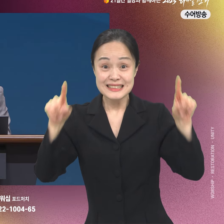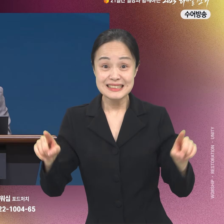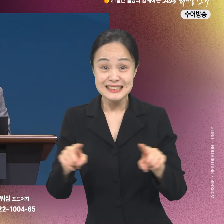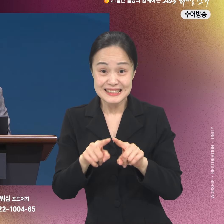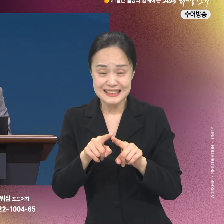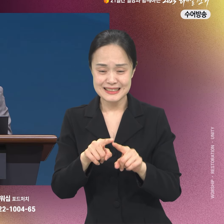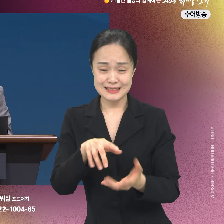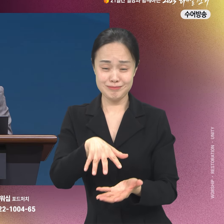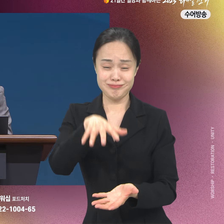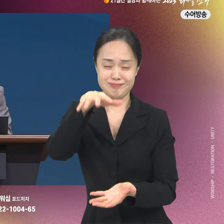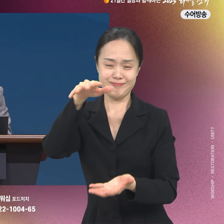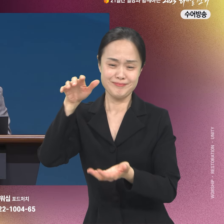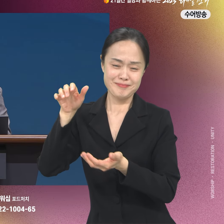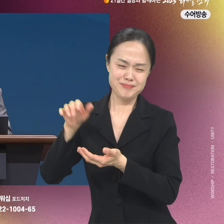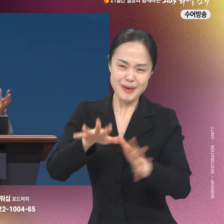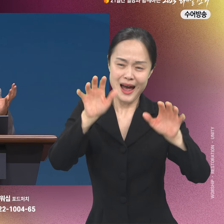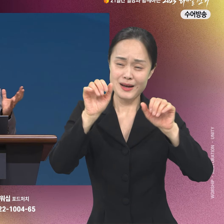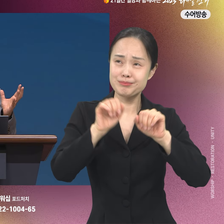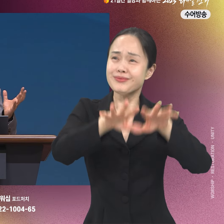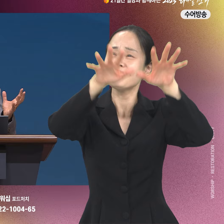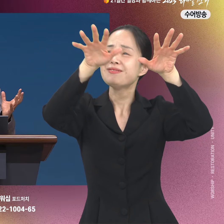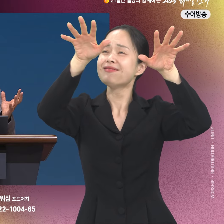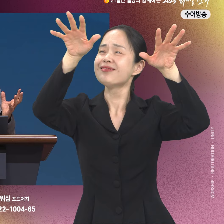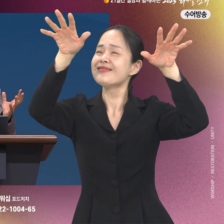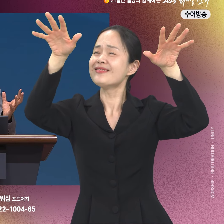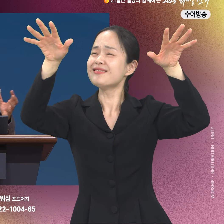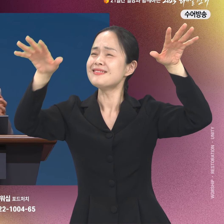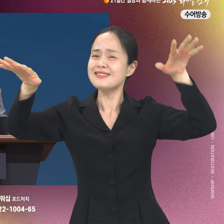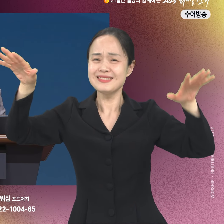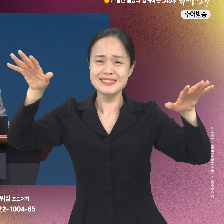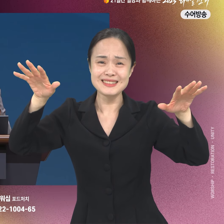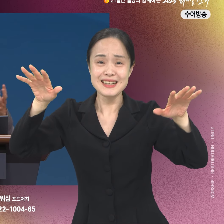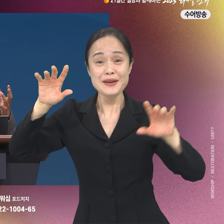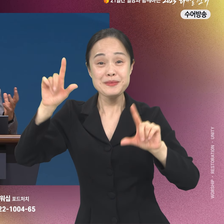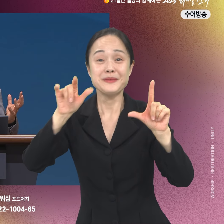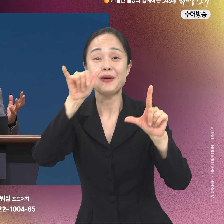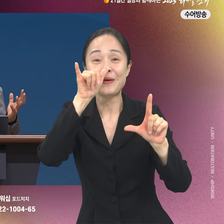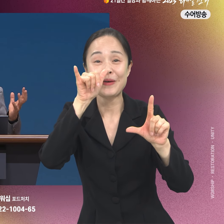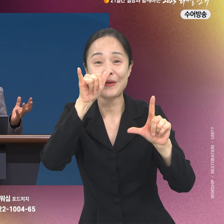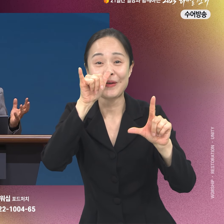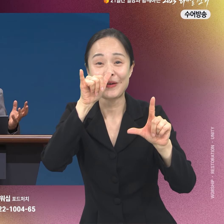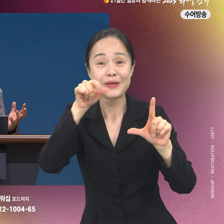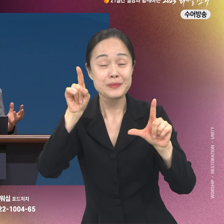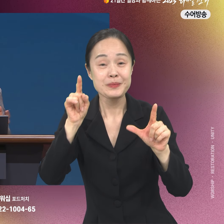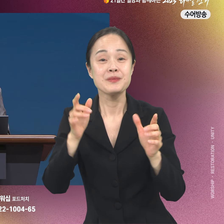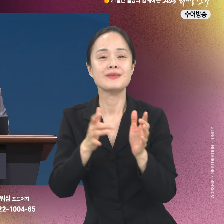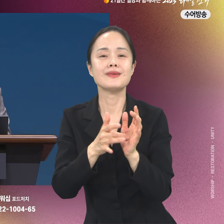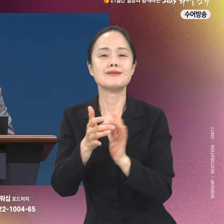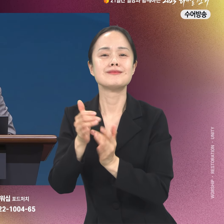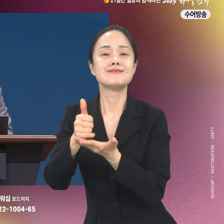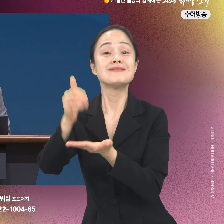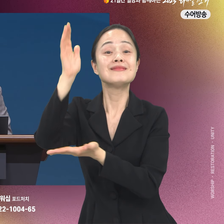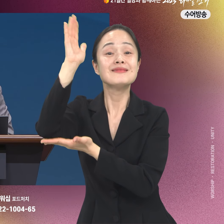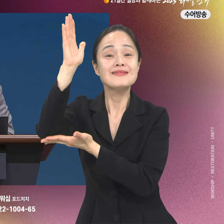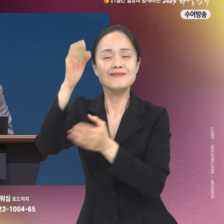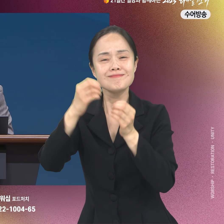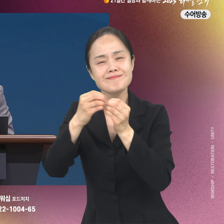하면서 춤추거든요. 그 날리고 있는 원고가 사실 예수님 이야기를 쓴 원고잖아요.